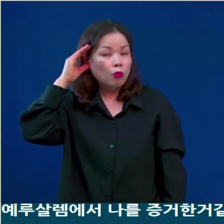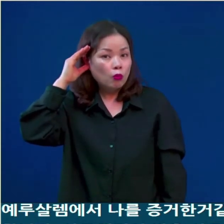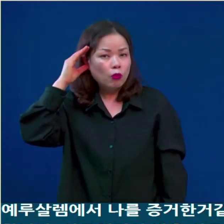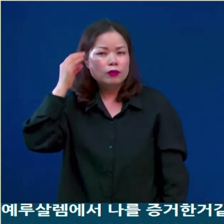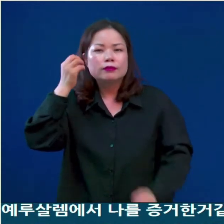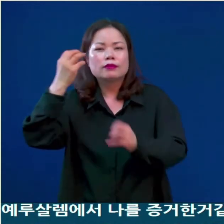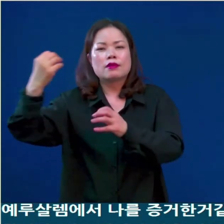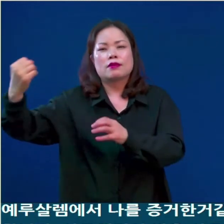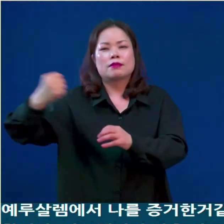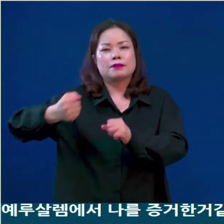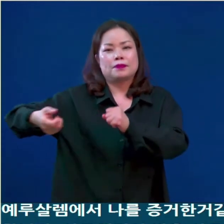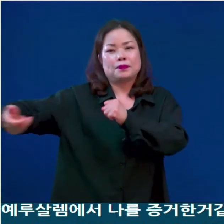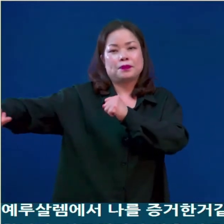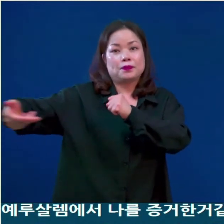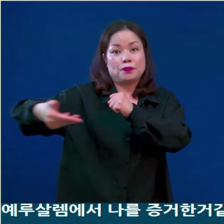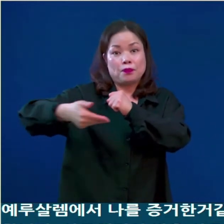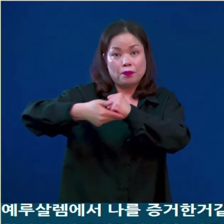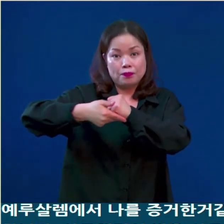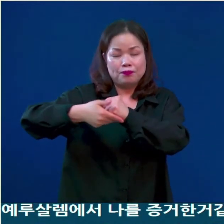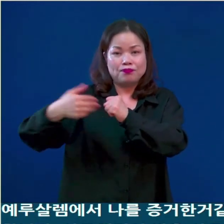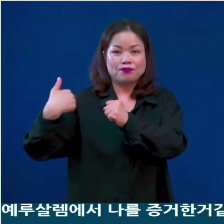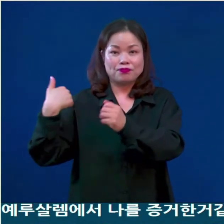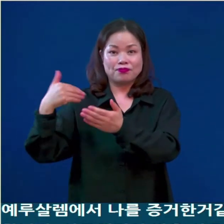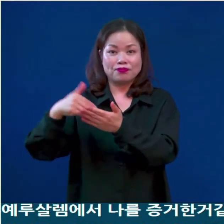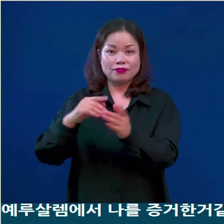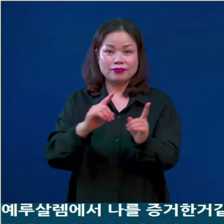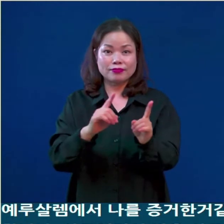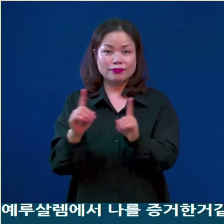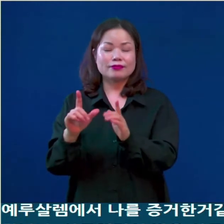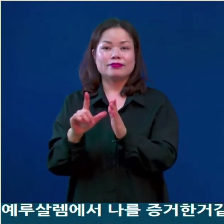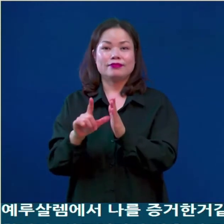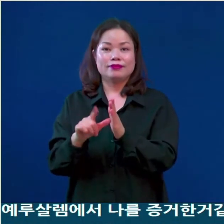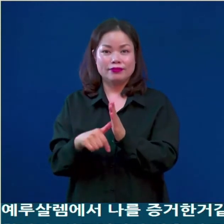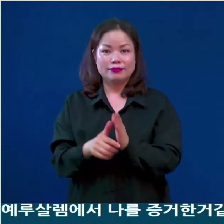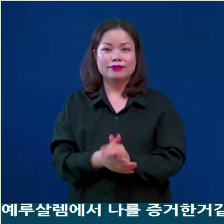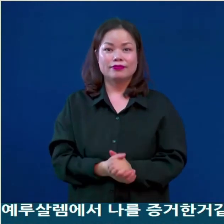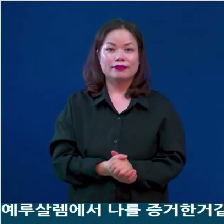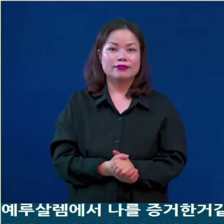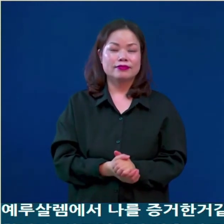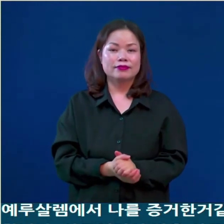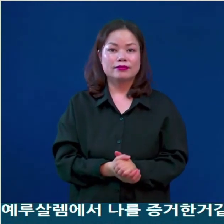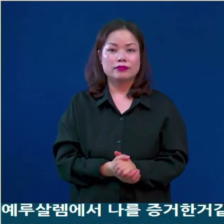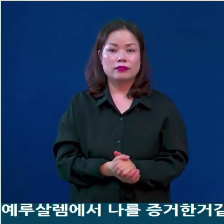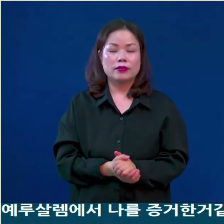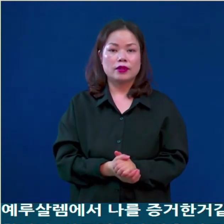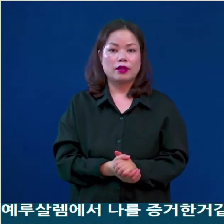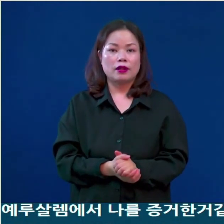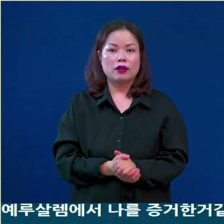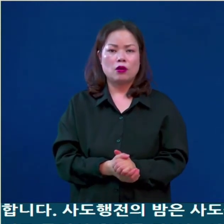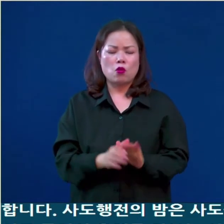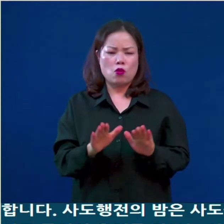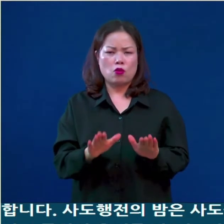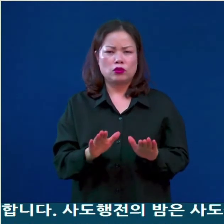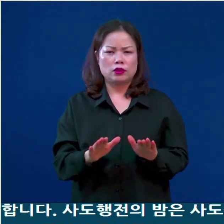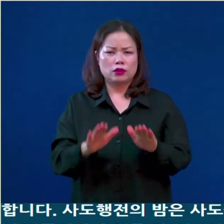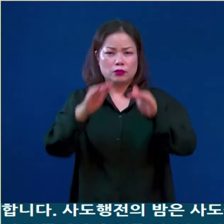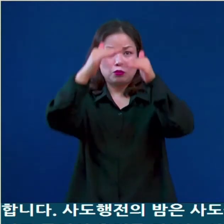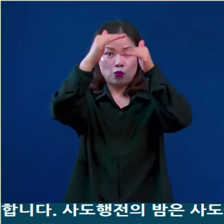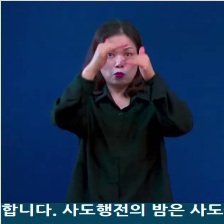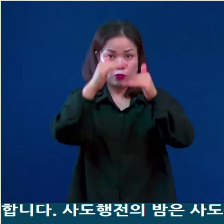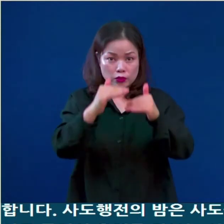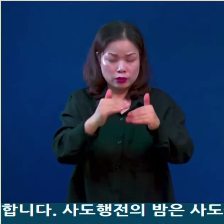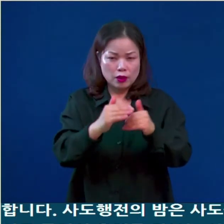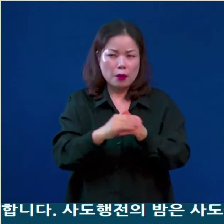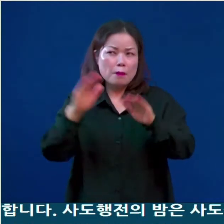새 힘을 공급받는 회복의 시간이었습니다. 그렇기에 오늘